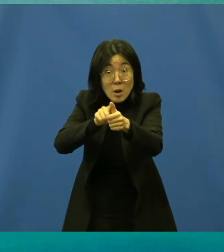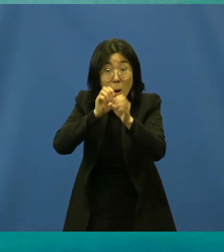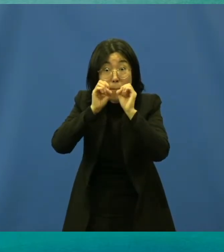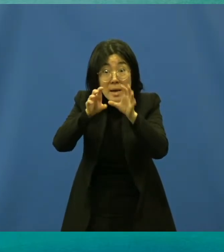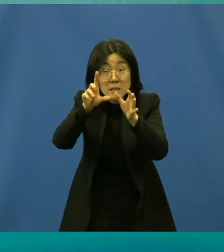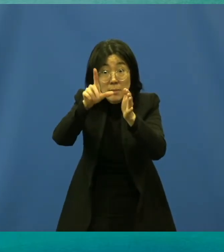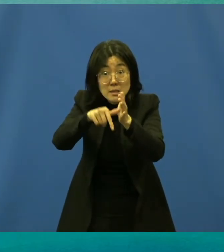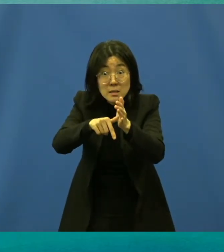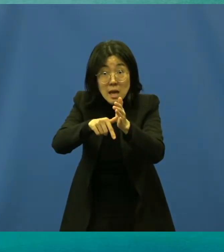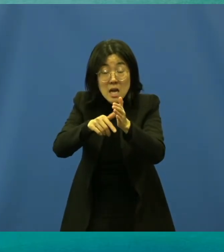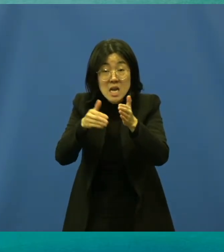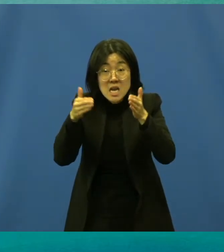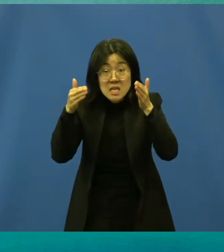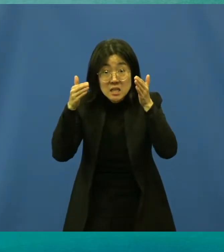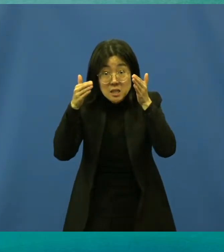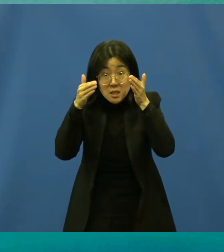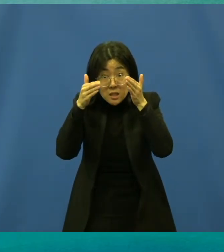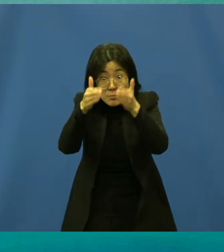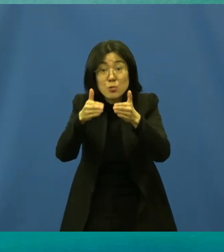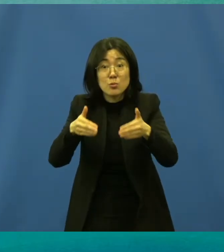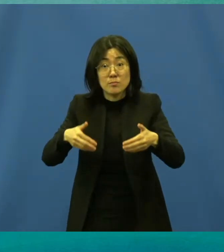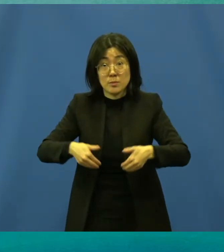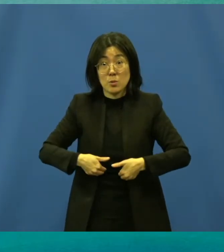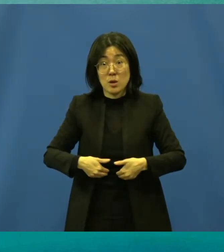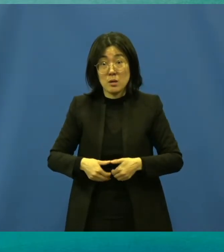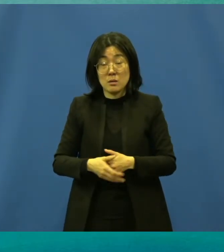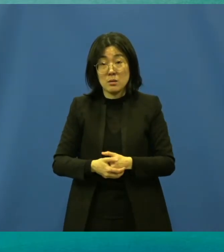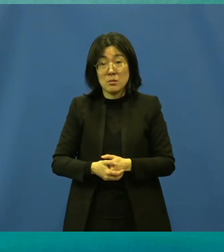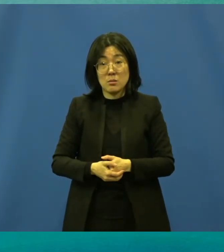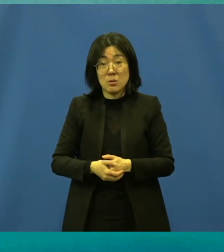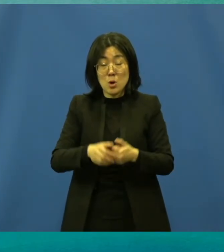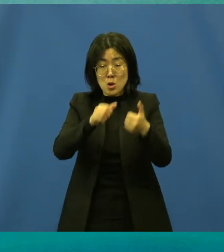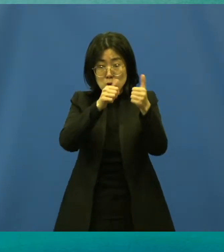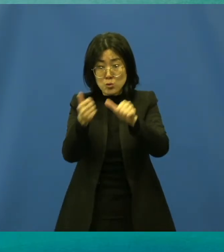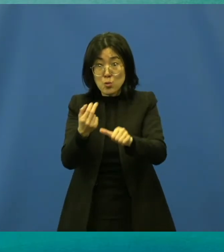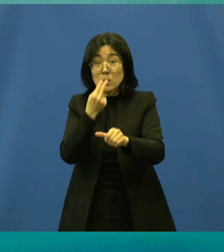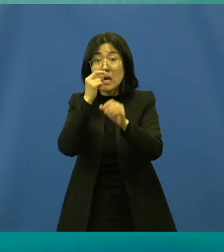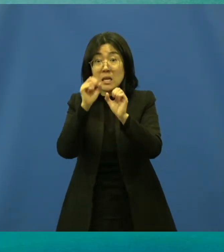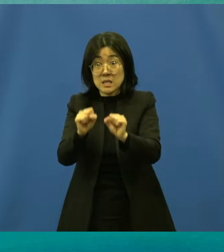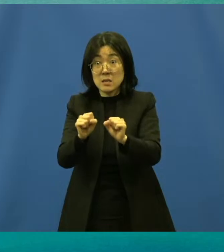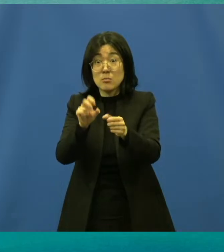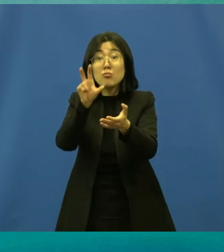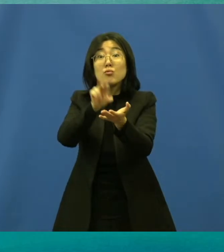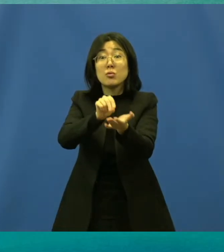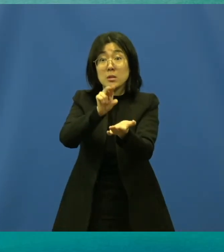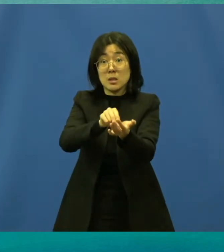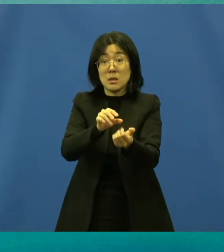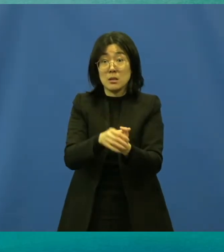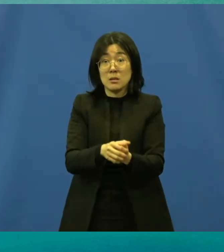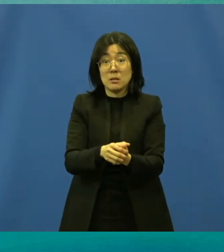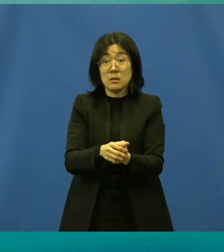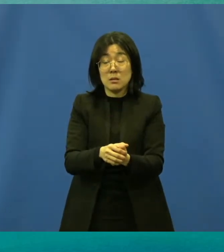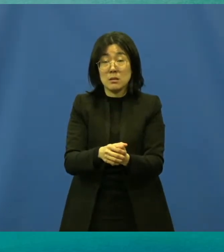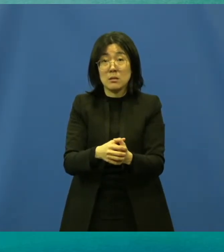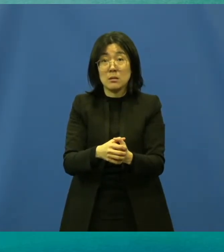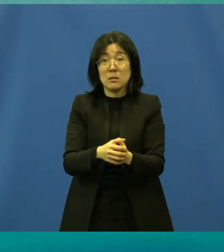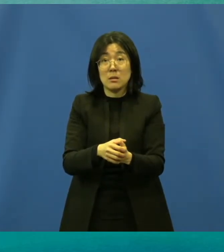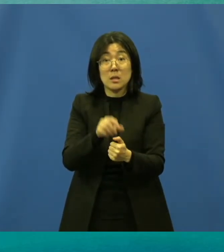이 특급 명령입니다. 죽고 사는 문제가 걸려있어요. 영혼이 달려있습니다.